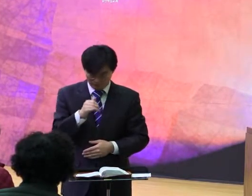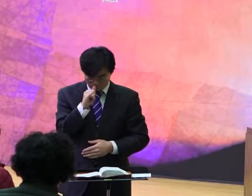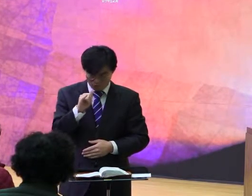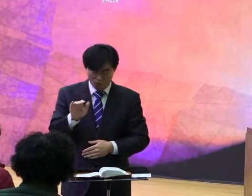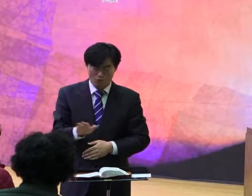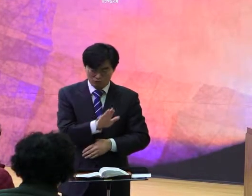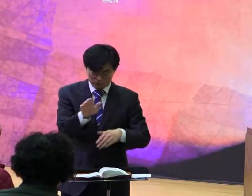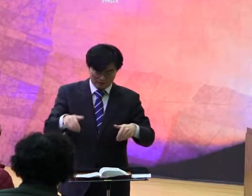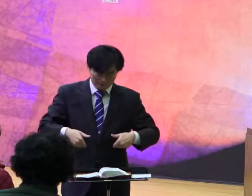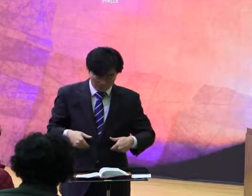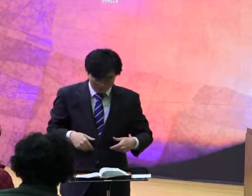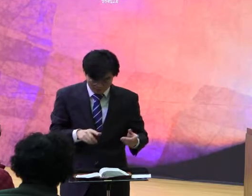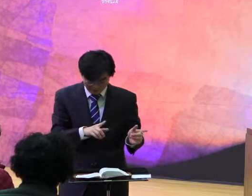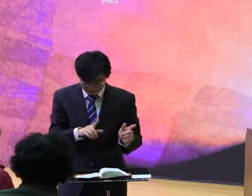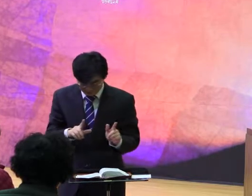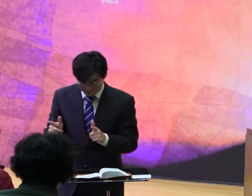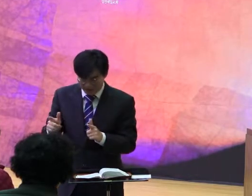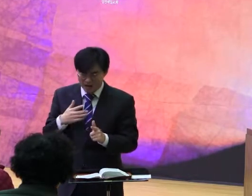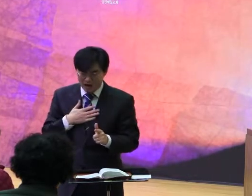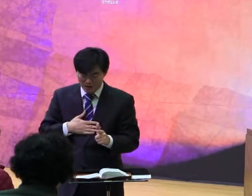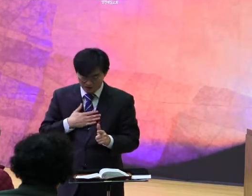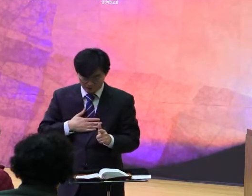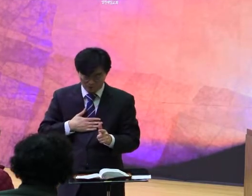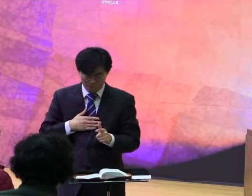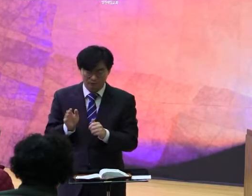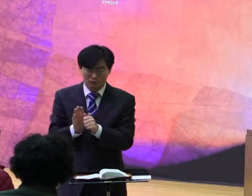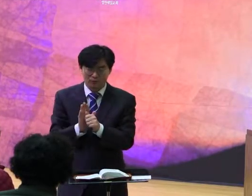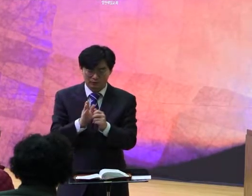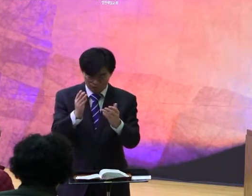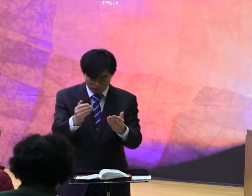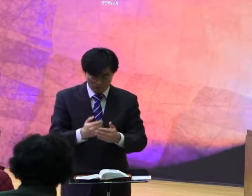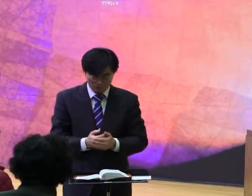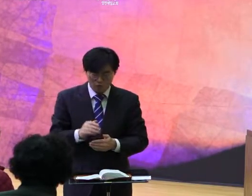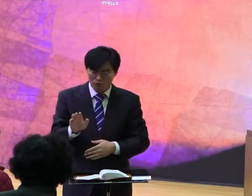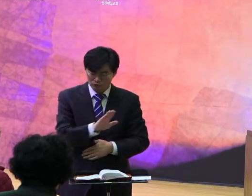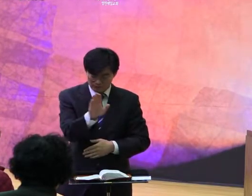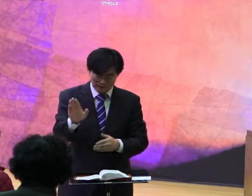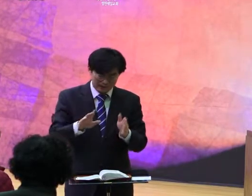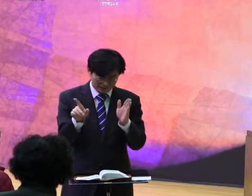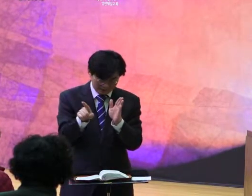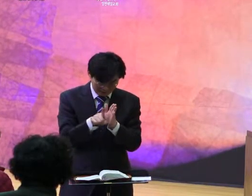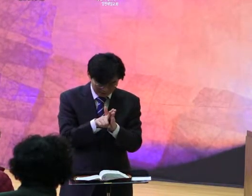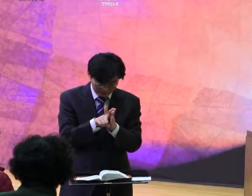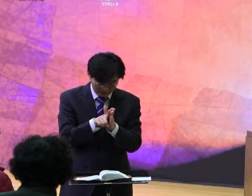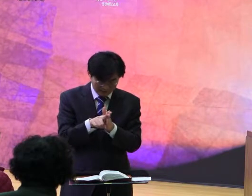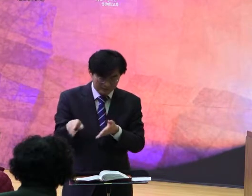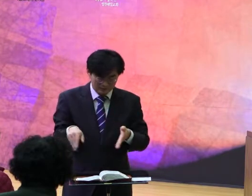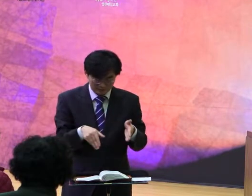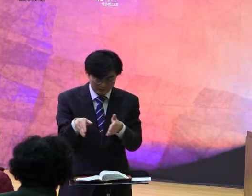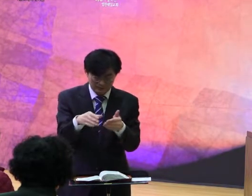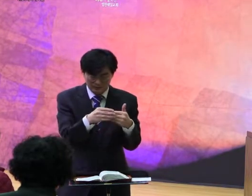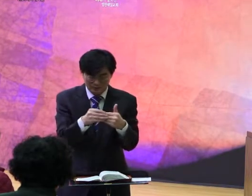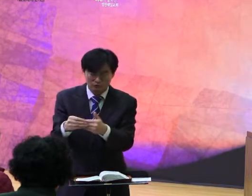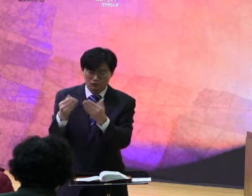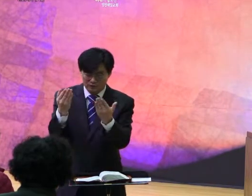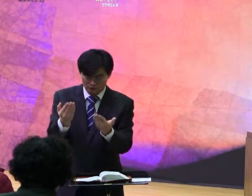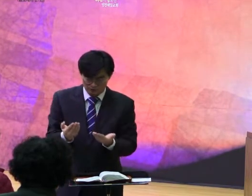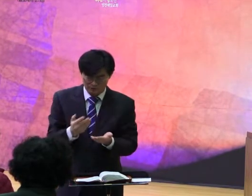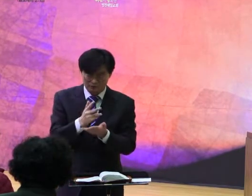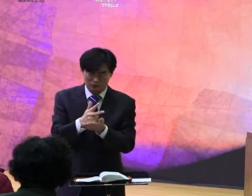필요를 채우시고 공급하시며 우리의 신앙의 길을 인도하시는 우리 주님, 주님의